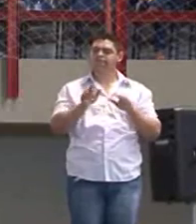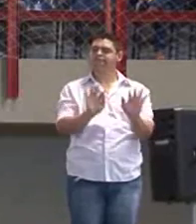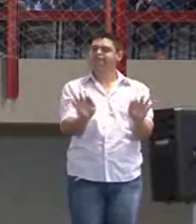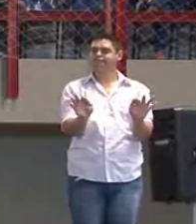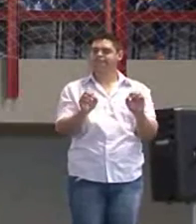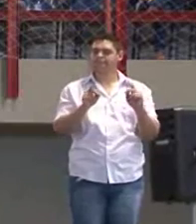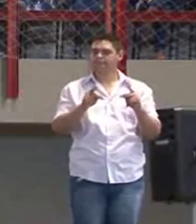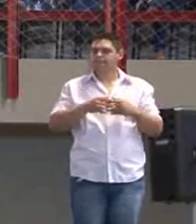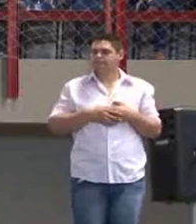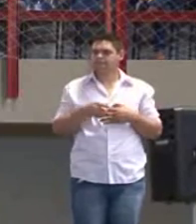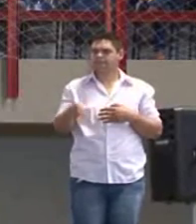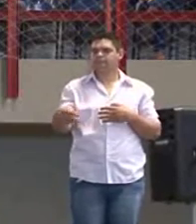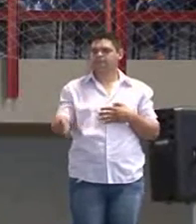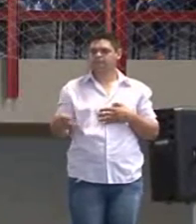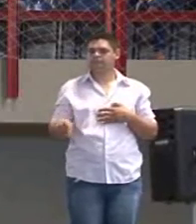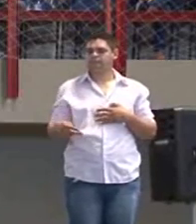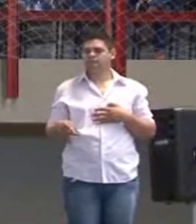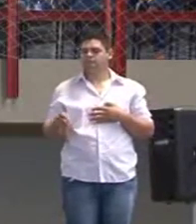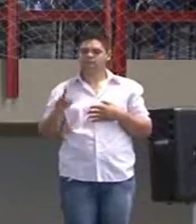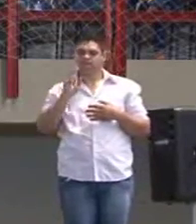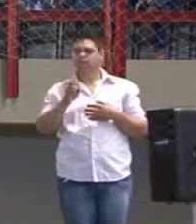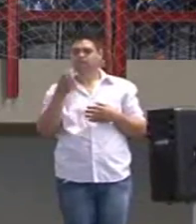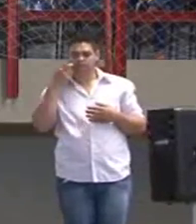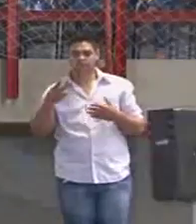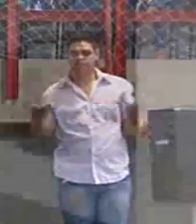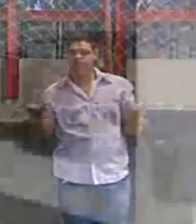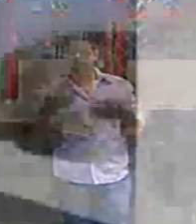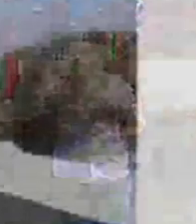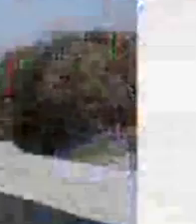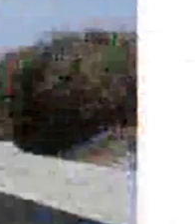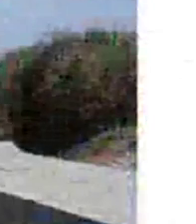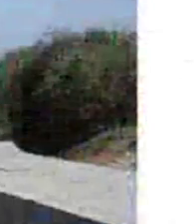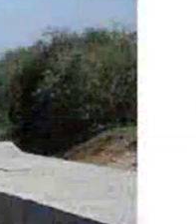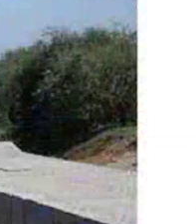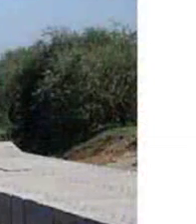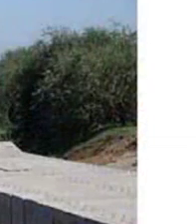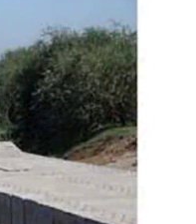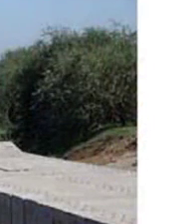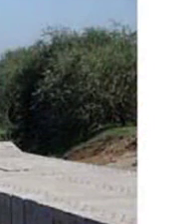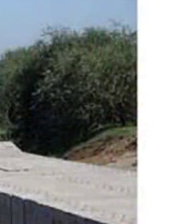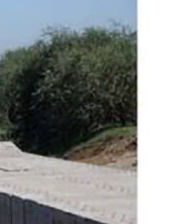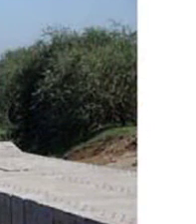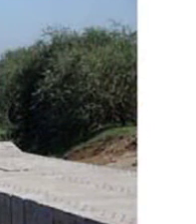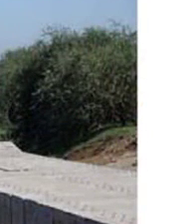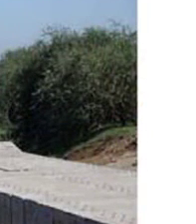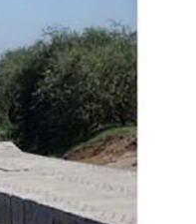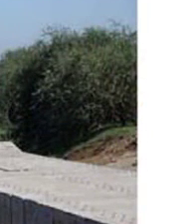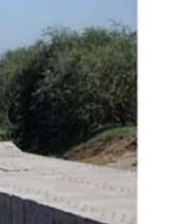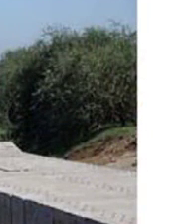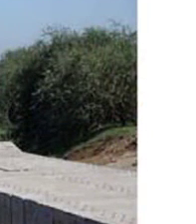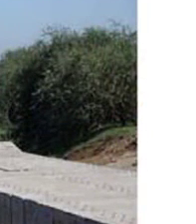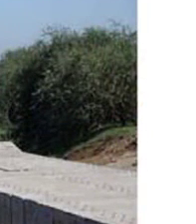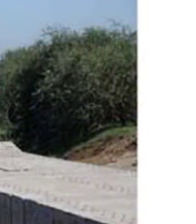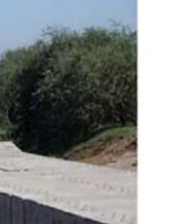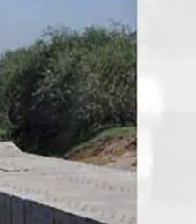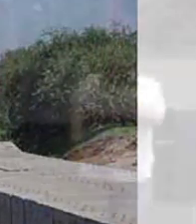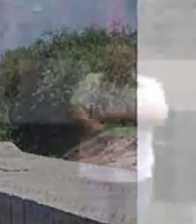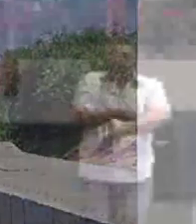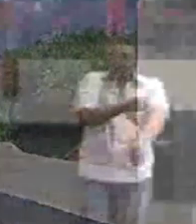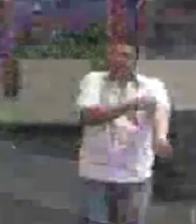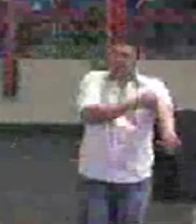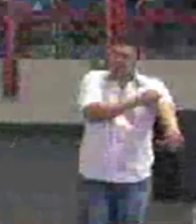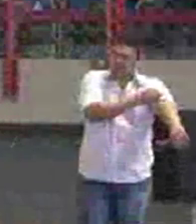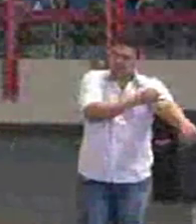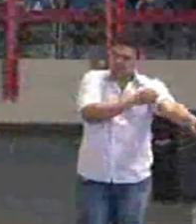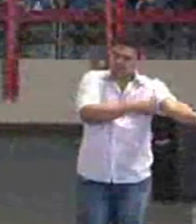tá? Então isso aí é uma coisa que a gente está vendo muito na cidade. Olha aí, ó, outra imagem. Tudo bem? E o que é que a gente vai trabalhar agora com vocês?